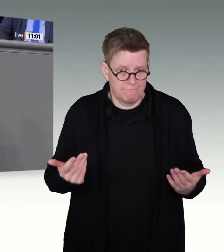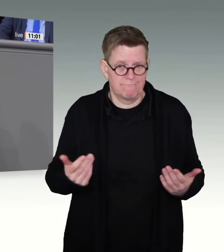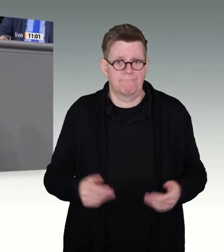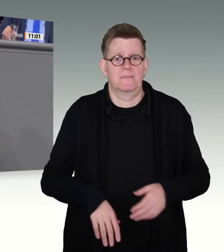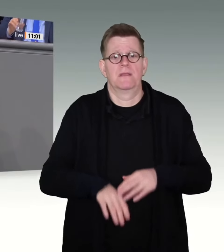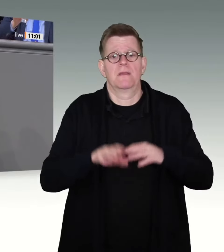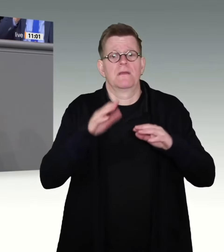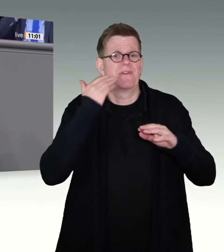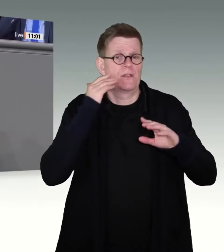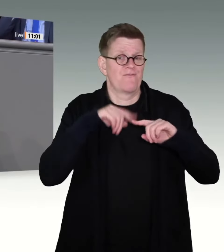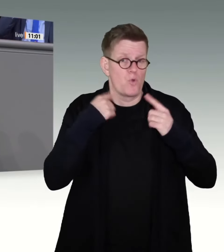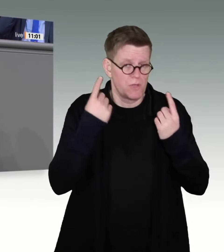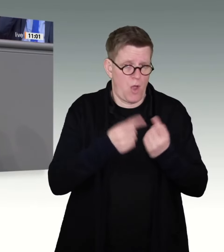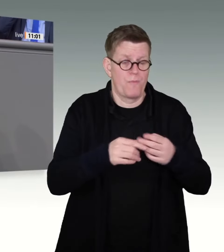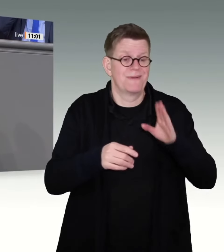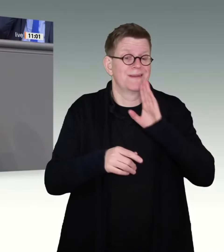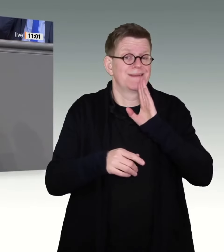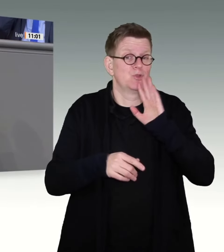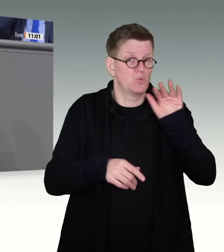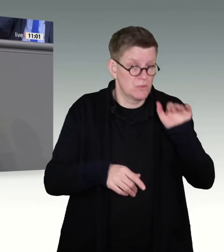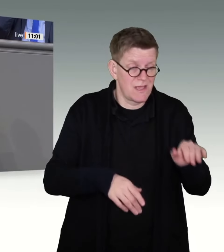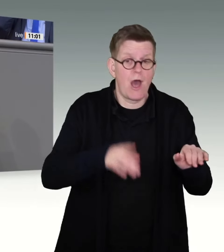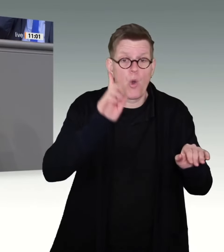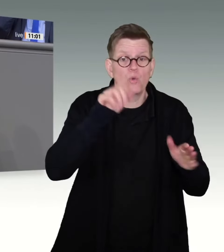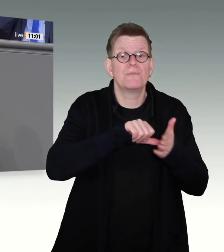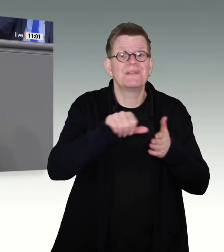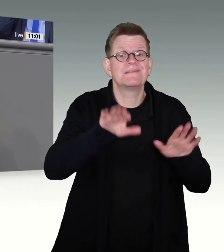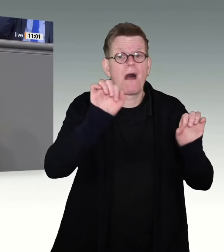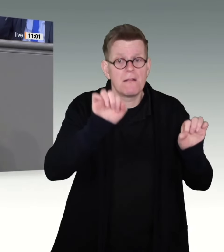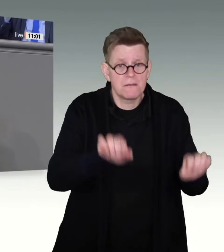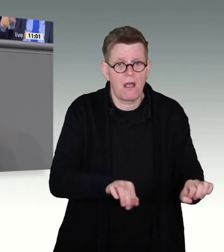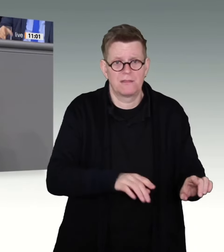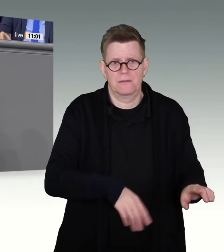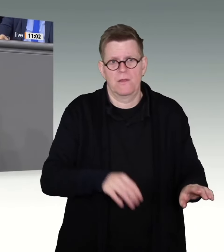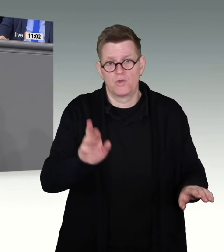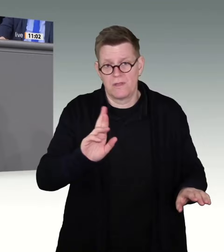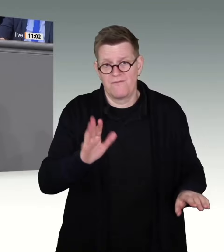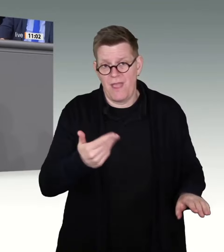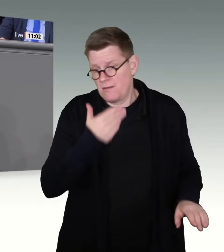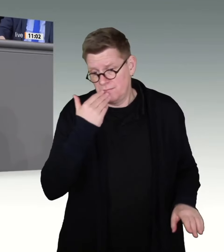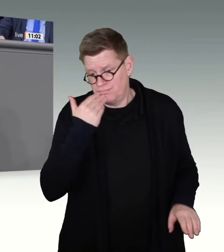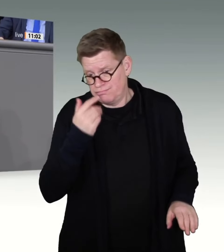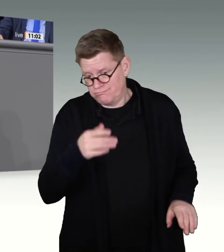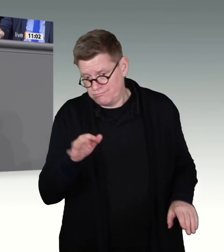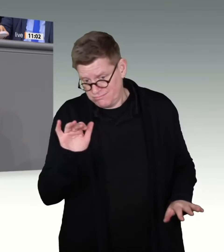und ausreichenden Wohnraum in diesem Land, ist diese Regierung, meine Damen und Herren.